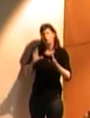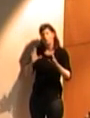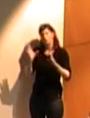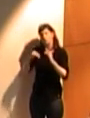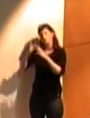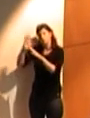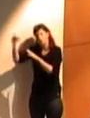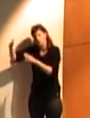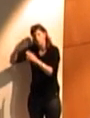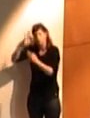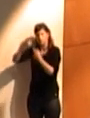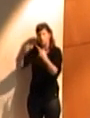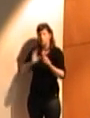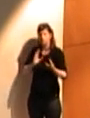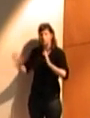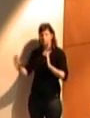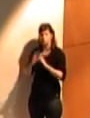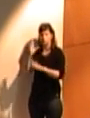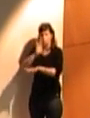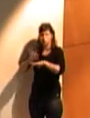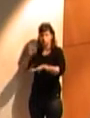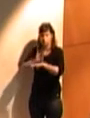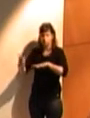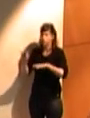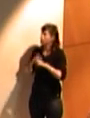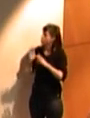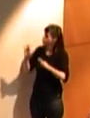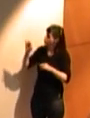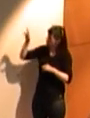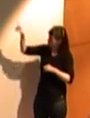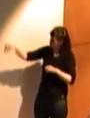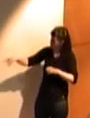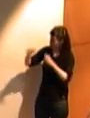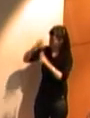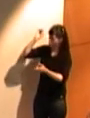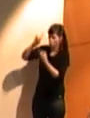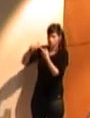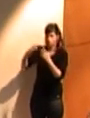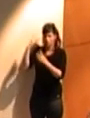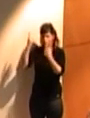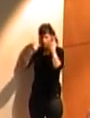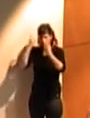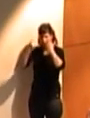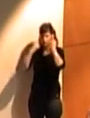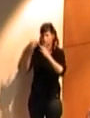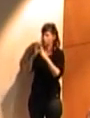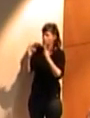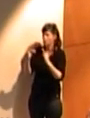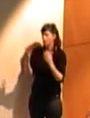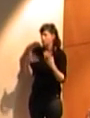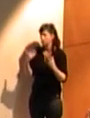de médiation architecturale. Donc là, l'idée, c'était un petit peu d'aborder des notions spatiales importantes sur